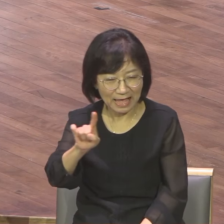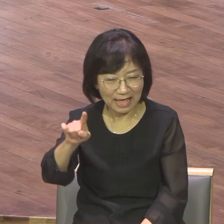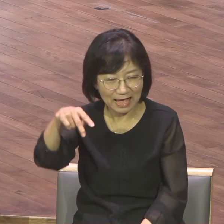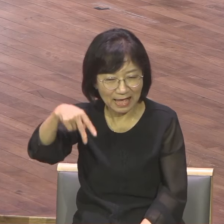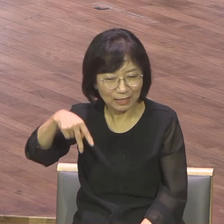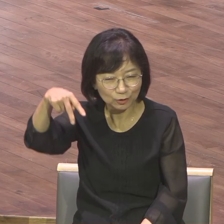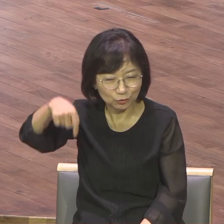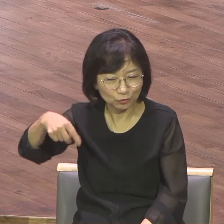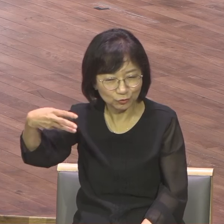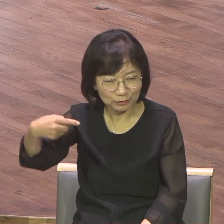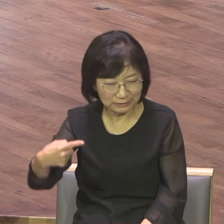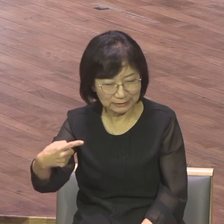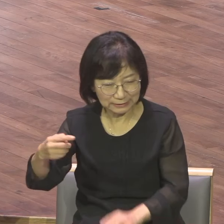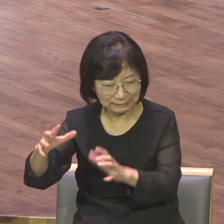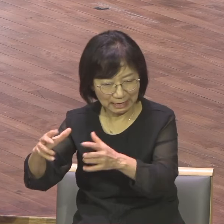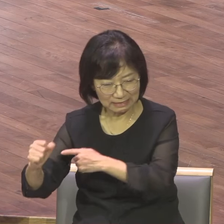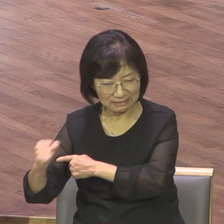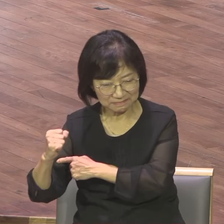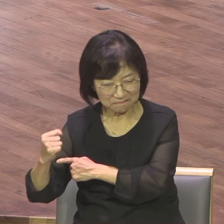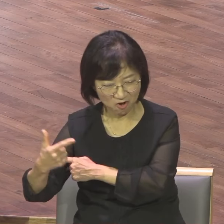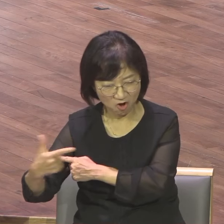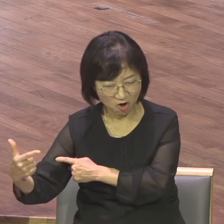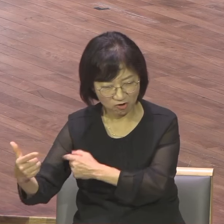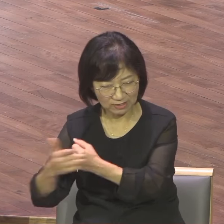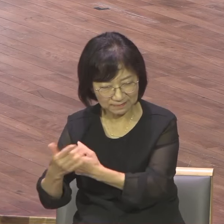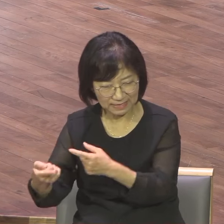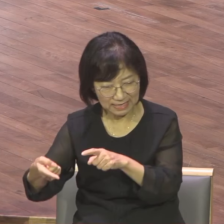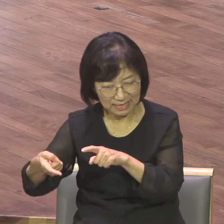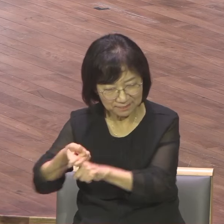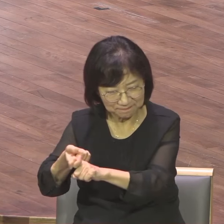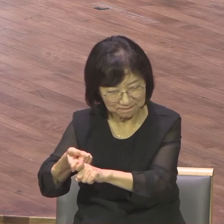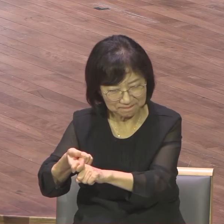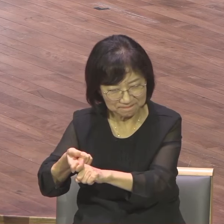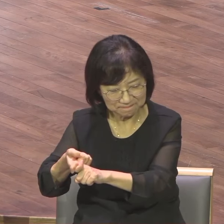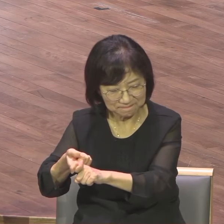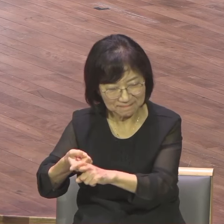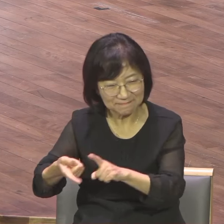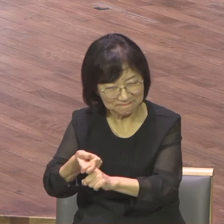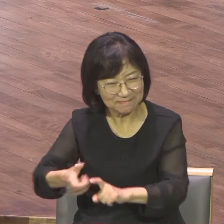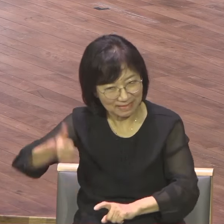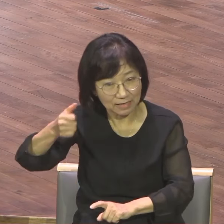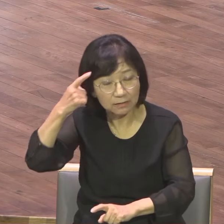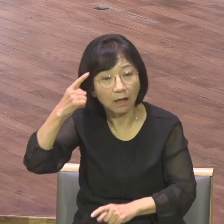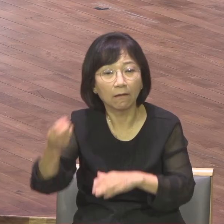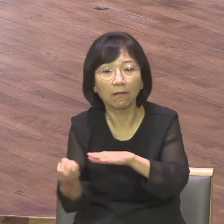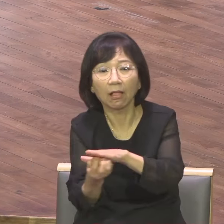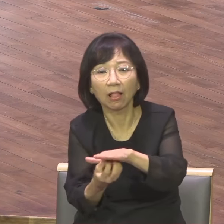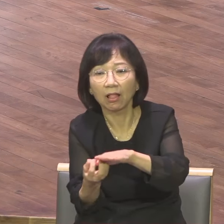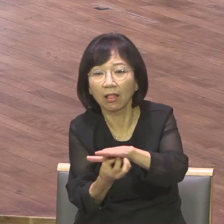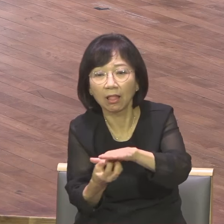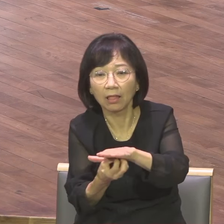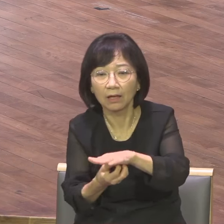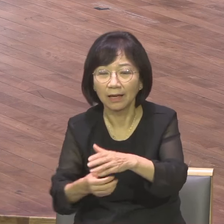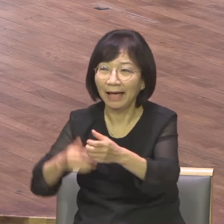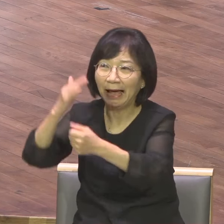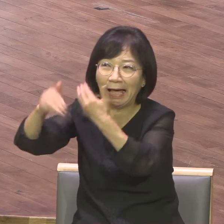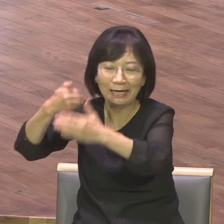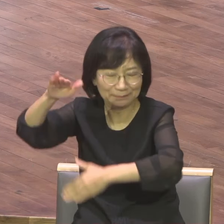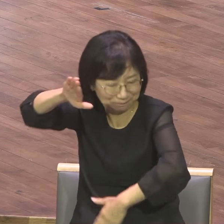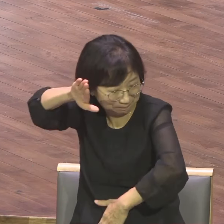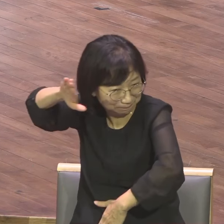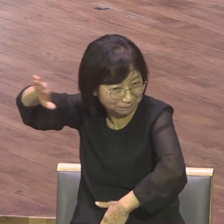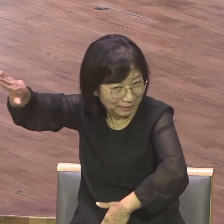강대국을 끌어들여서 위기를 빠져나가게 되었다. 아수르와 손잡아야 되겠다. 요것 계산이